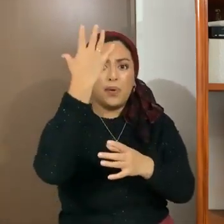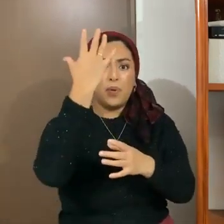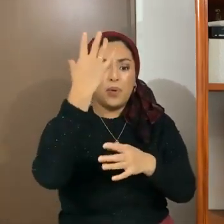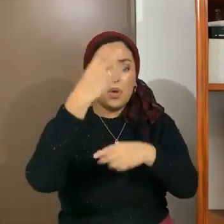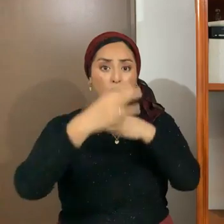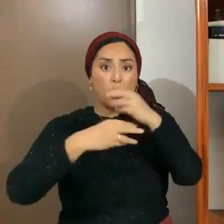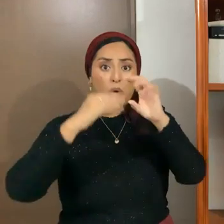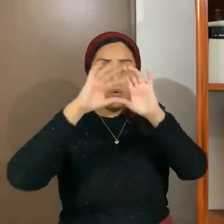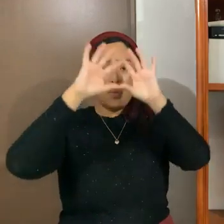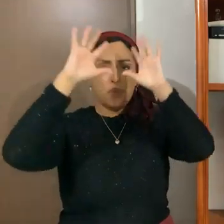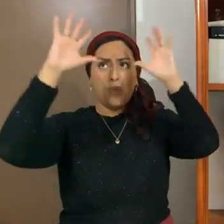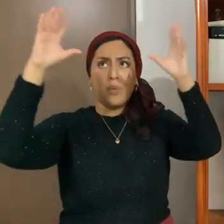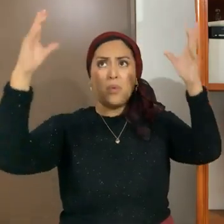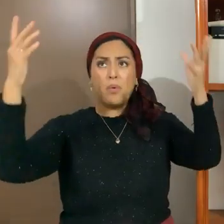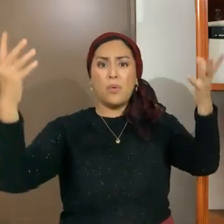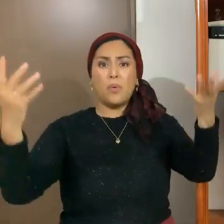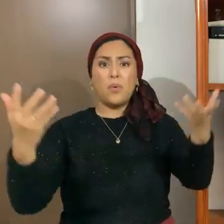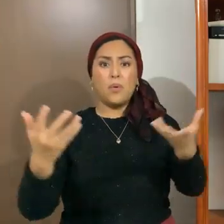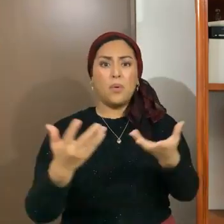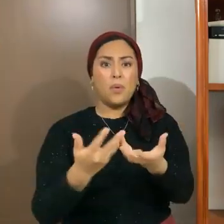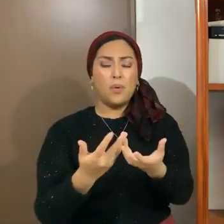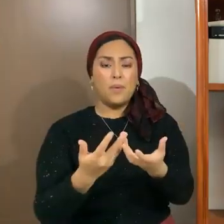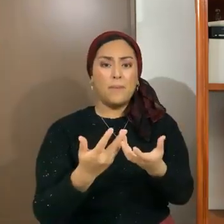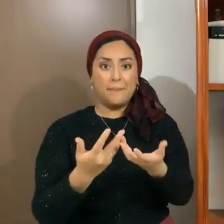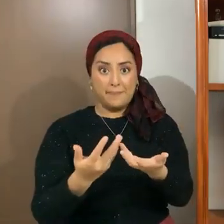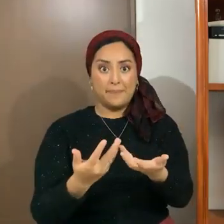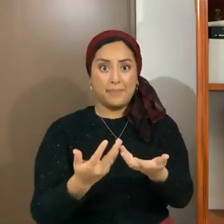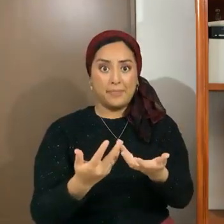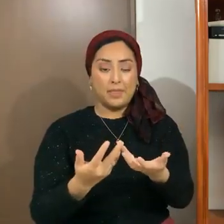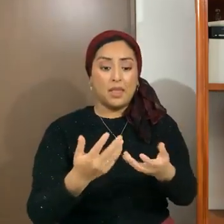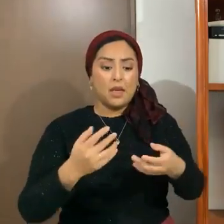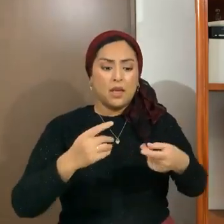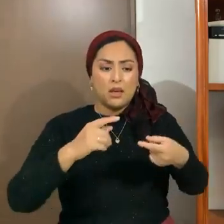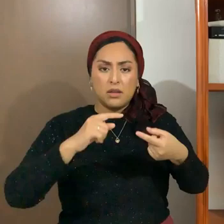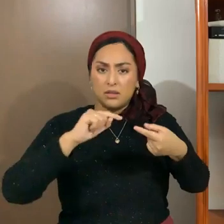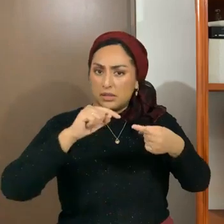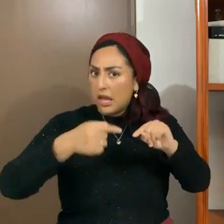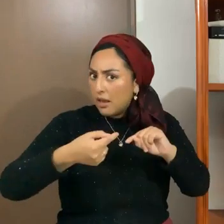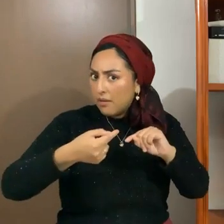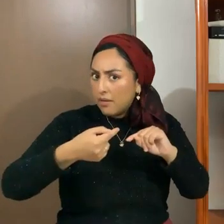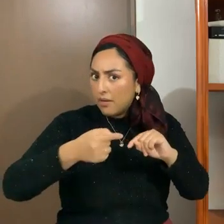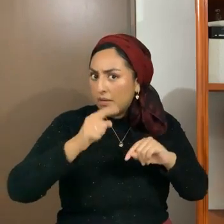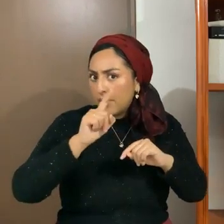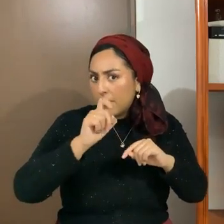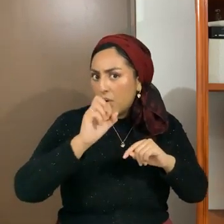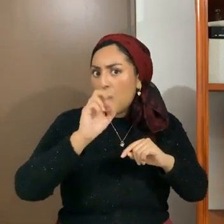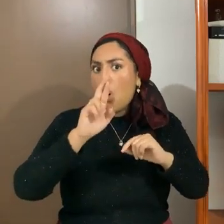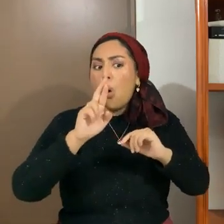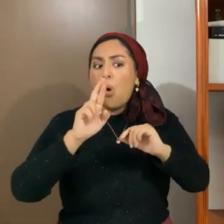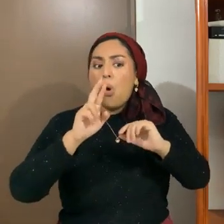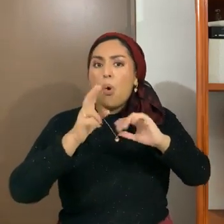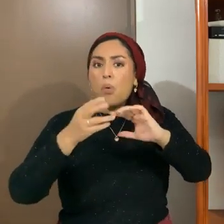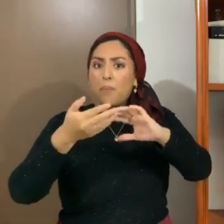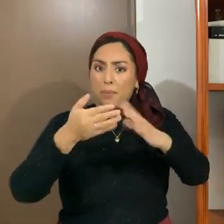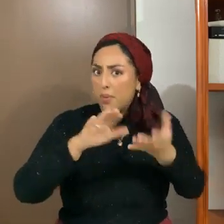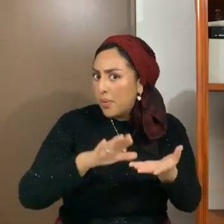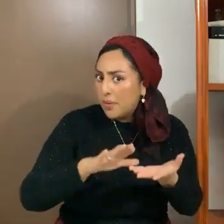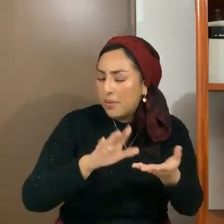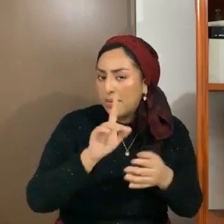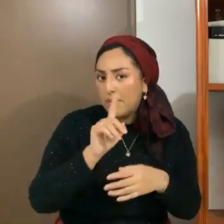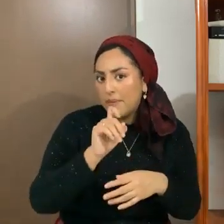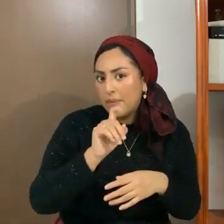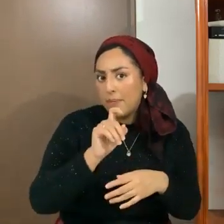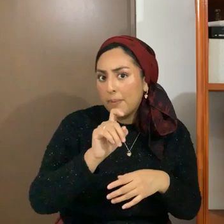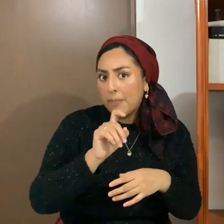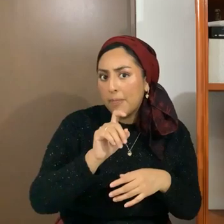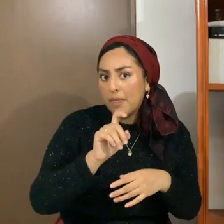faz del mundo llenará de fruto. ¿Acaso ha sido herido como quien lo hirió o ha sido muerto como los que lo mataron?